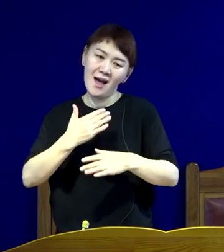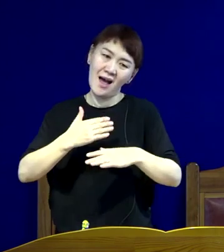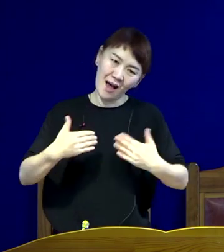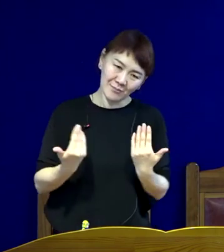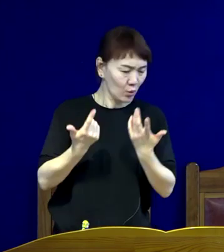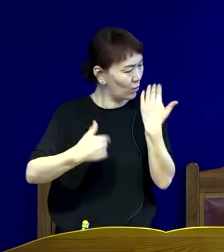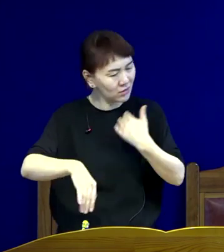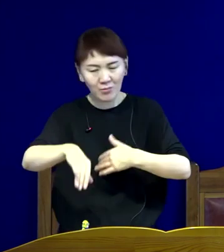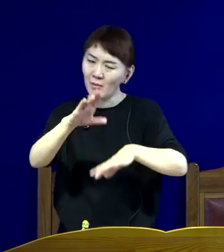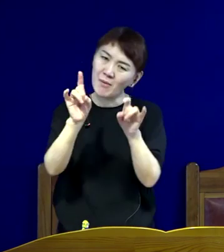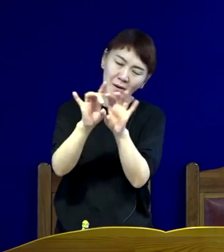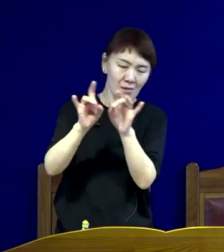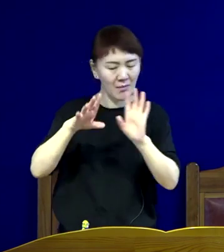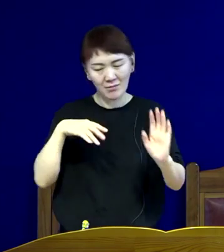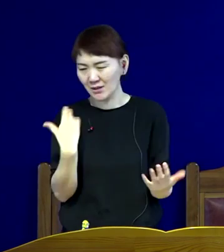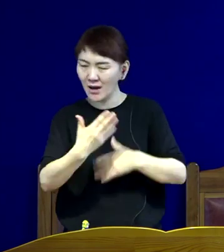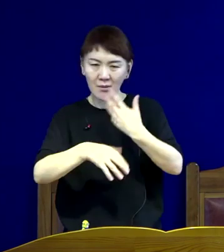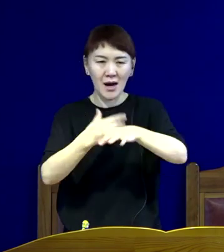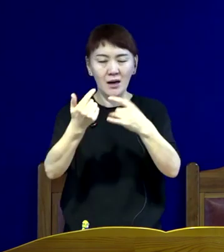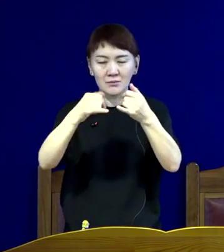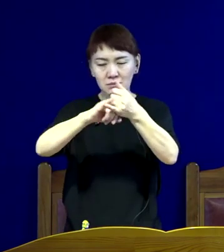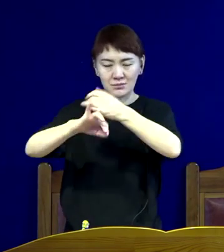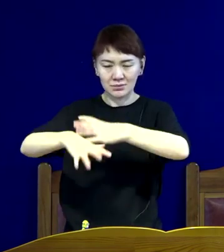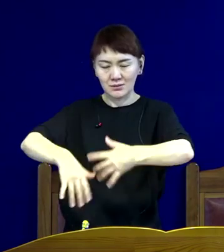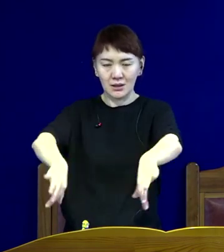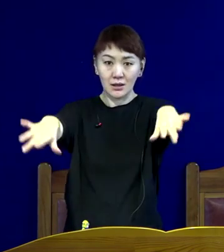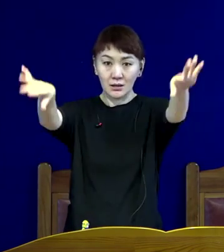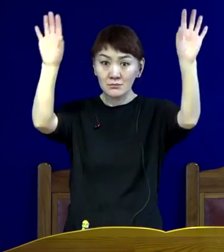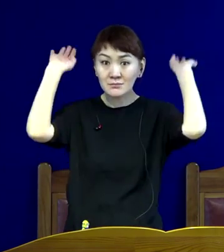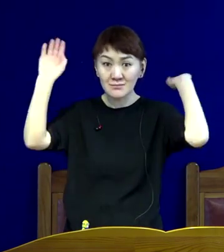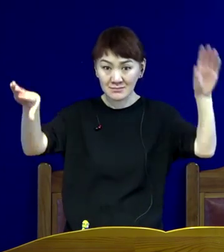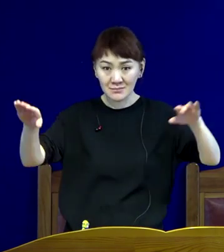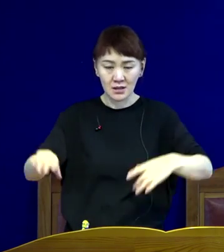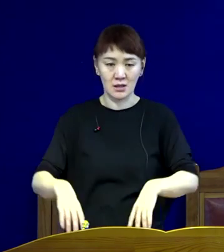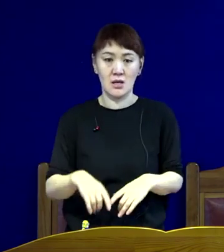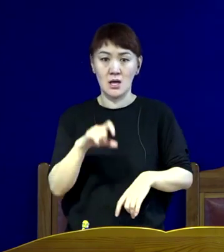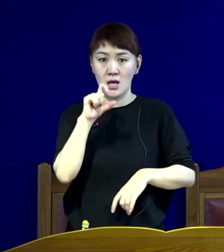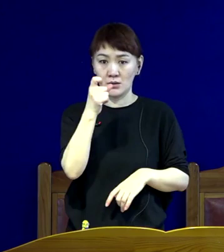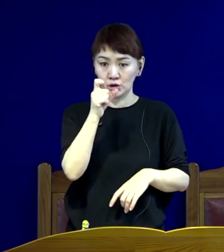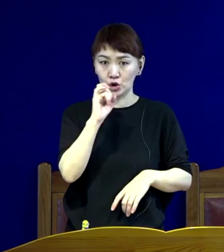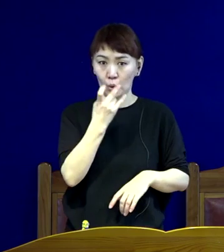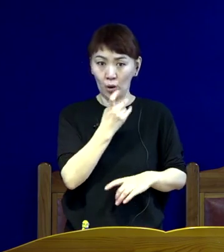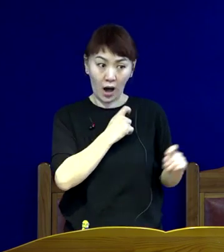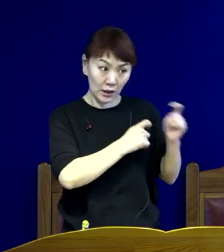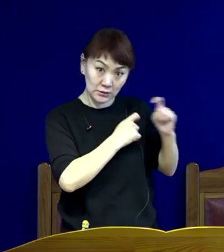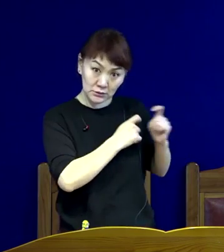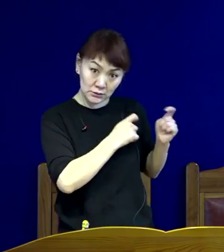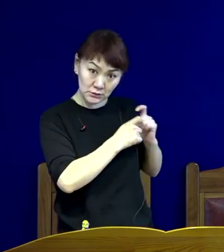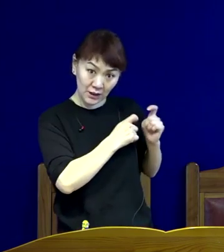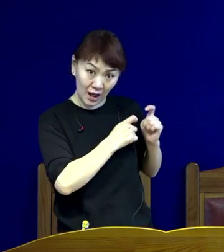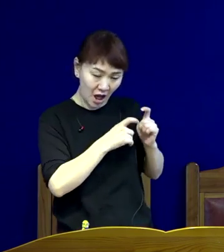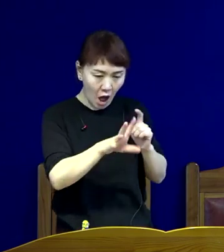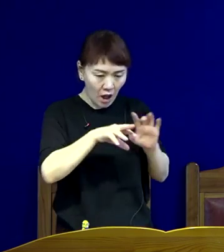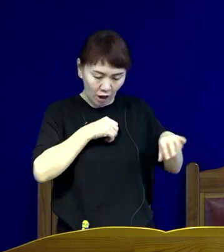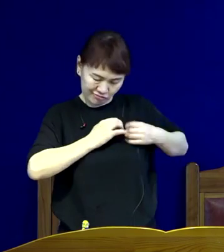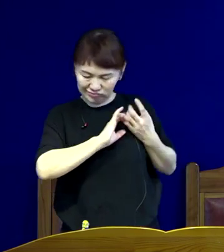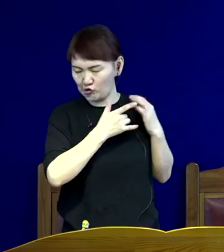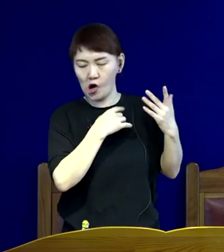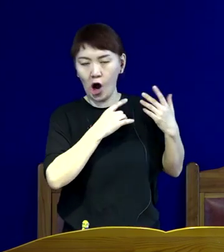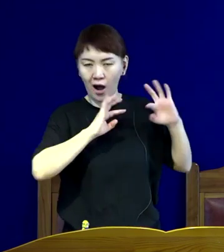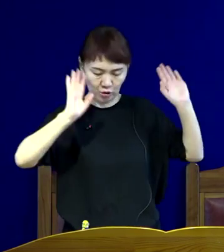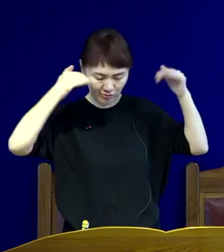маань том болоод гэрээсээ гараад явдаг эхнэр нөхрийн харилцаа байн өөрчлөгдөв. Тэгэхээр санаж байна